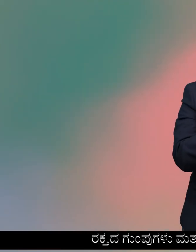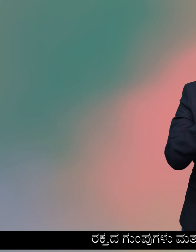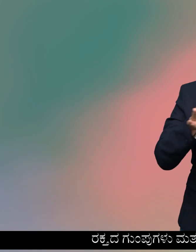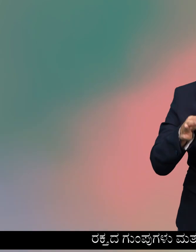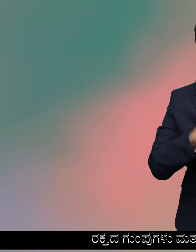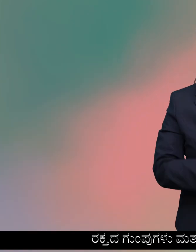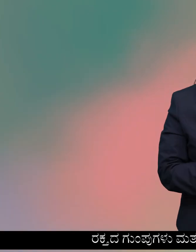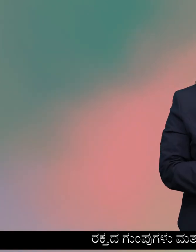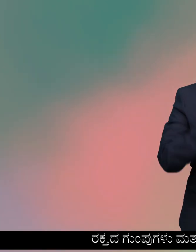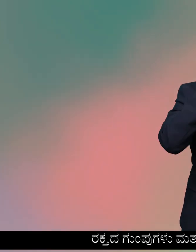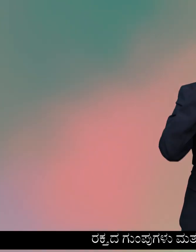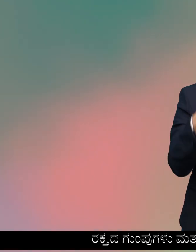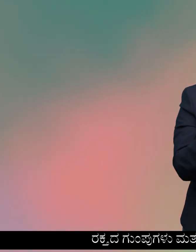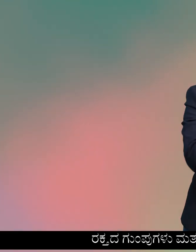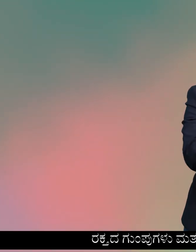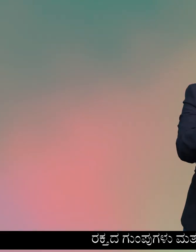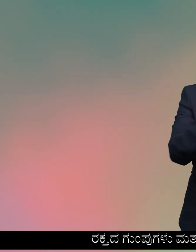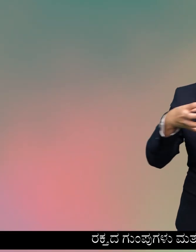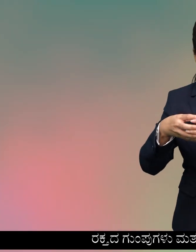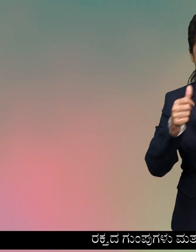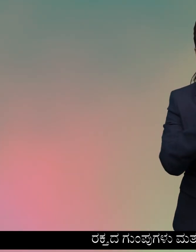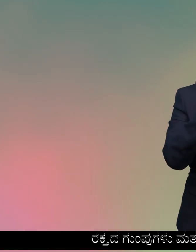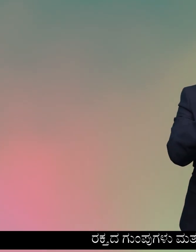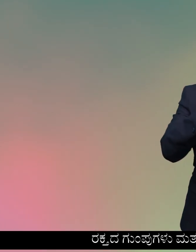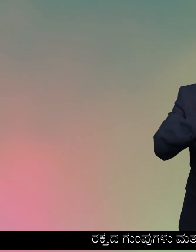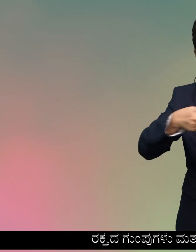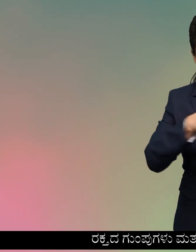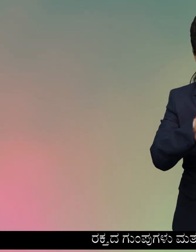ಮತ್ತು ರಕ್ತದಾನದ ಬಗ್ಗೆ ವಿವರವಾಗಿ ಕಲಿತಿದ್ದೀರಿ.